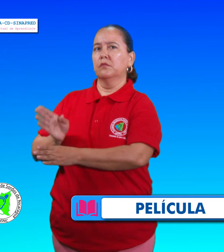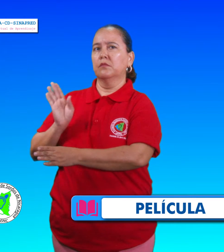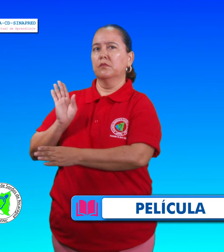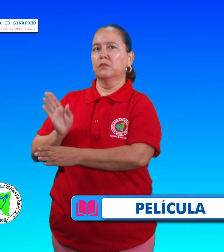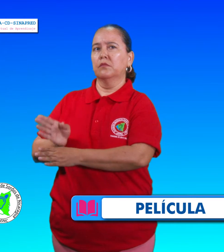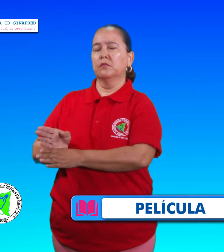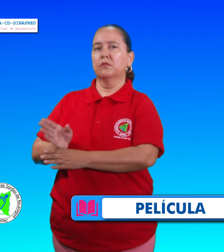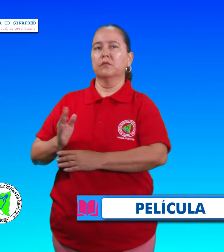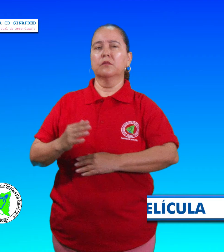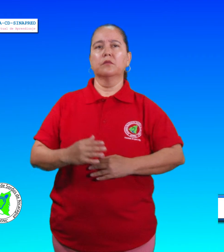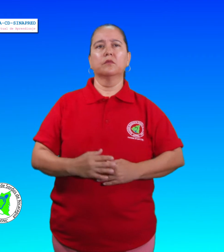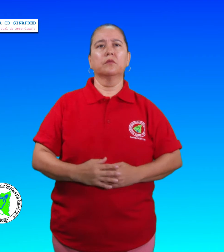Película.